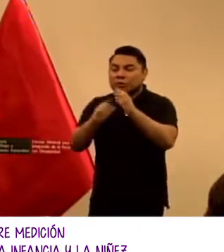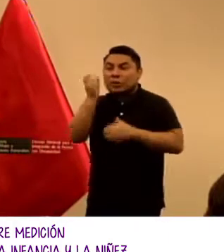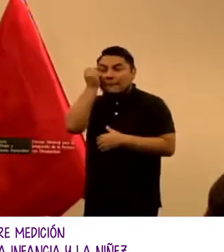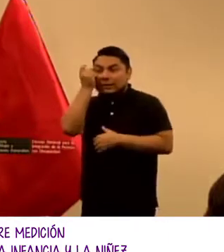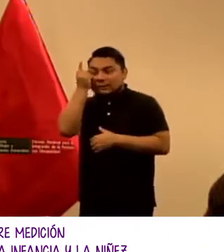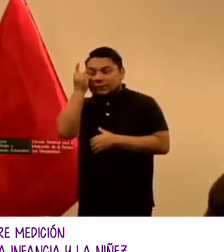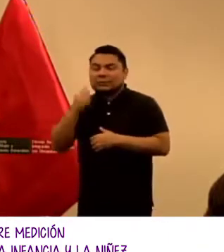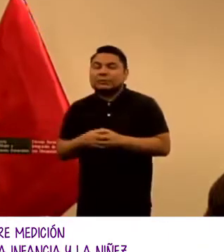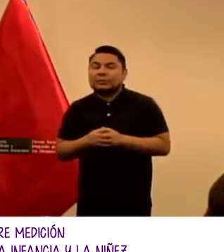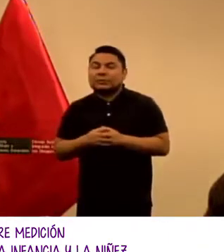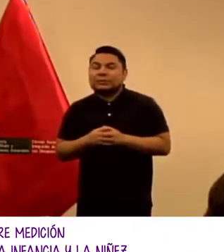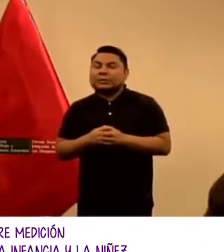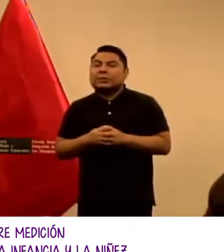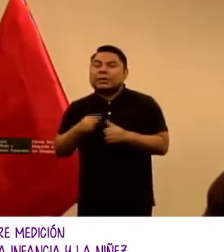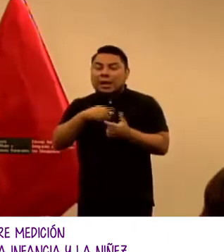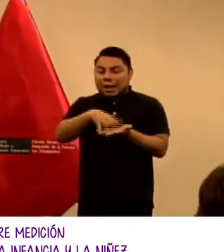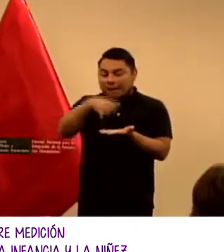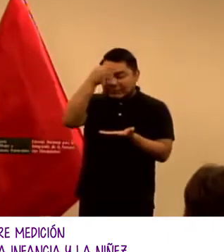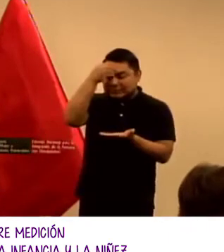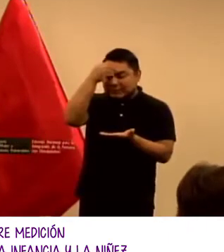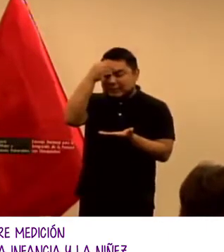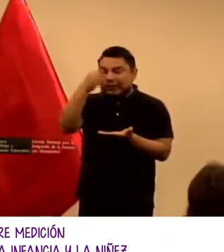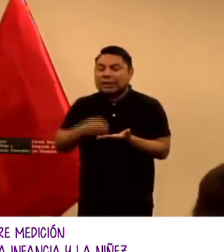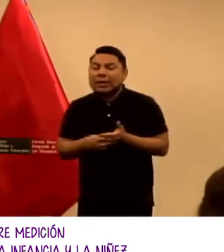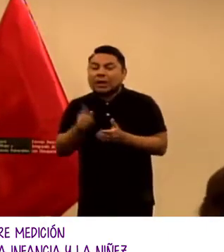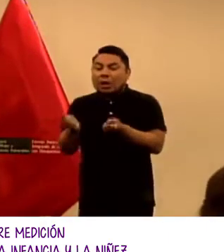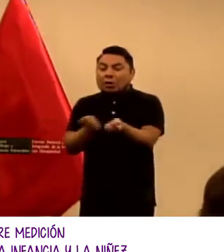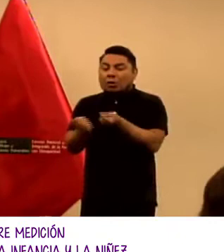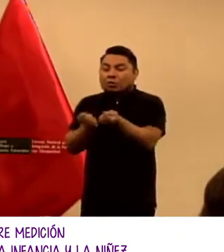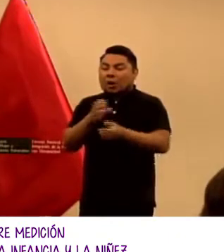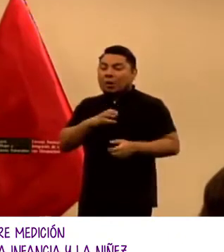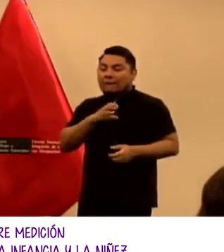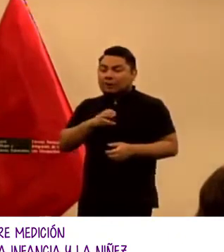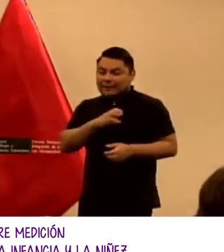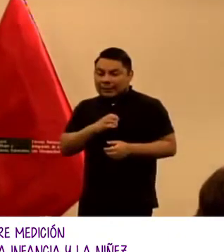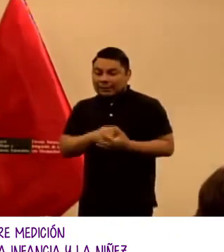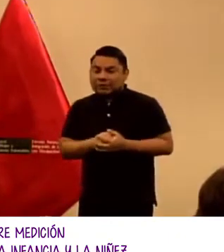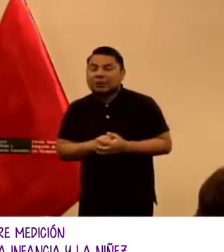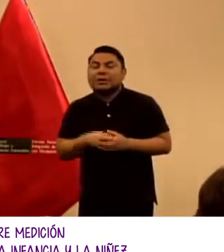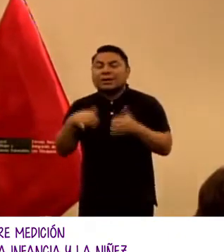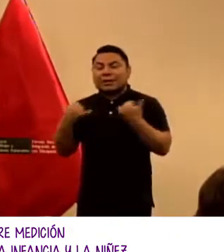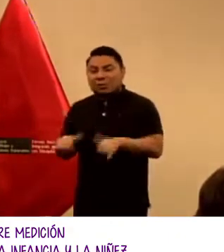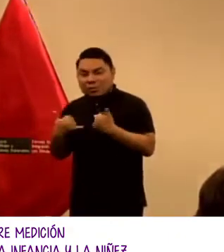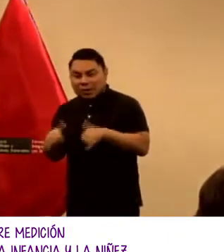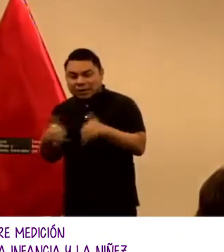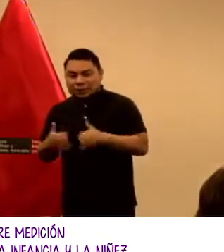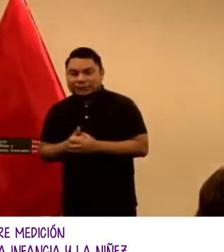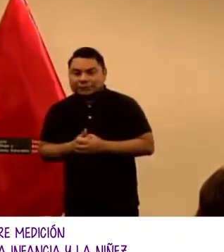comprensión, el aprendizaje, el control de comportamiento y el juego, el